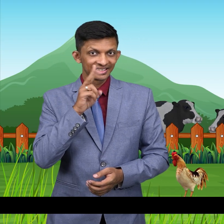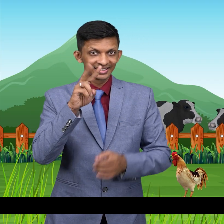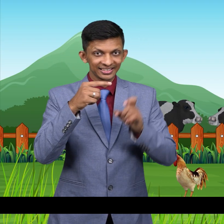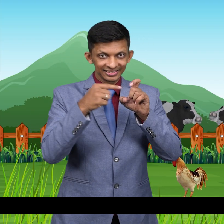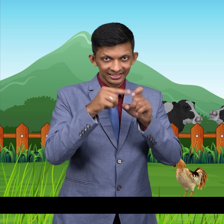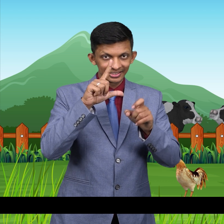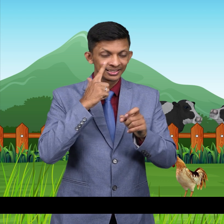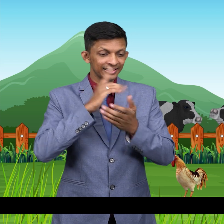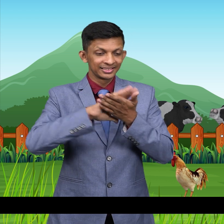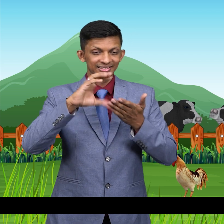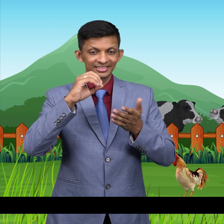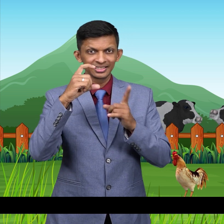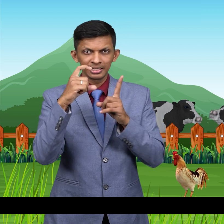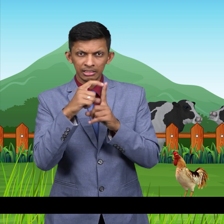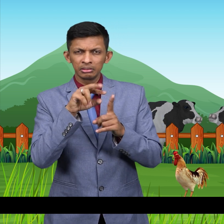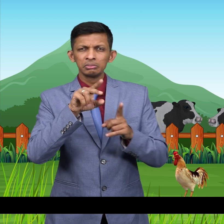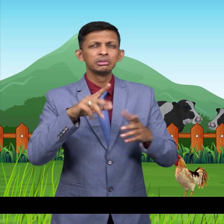आजीविका: